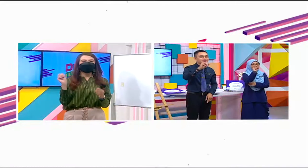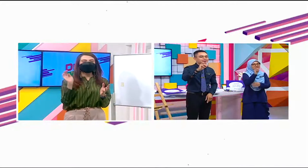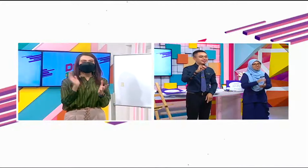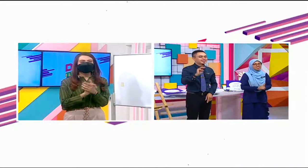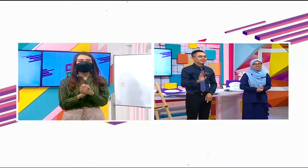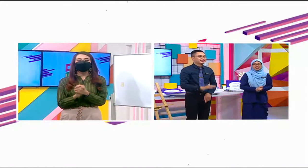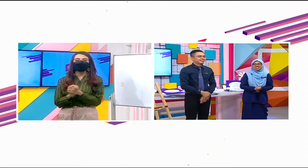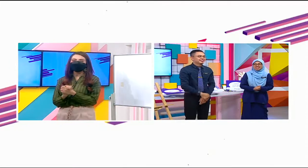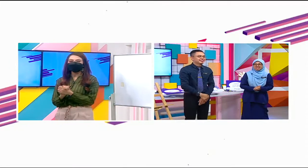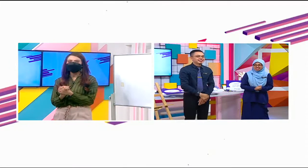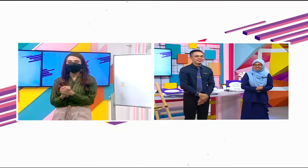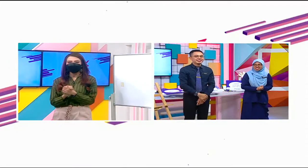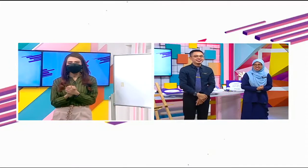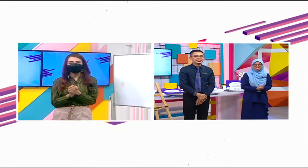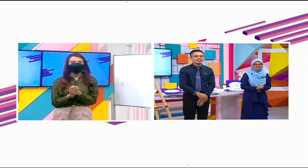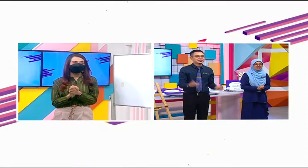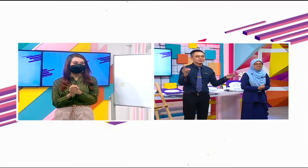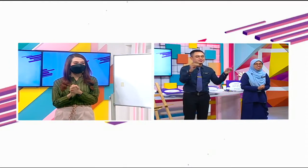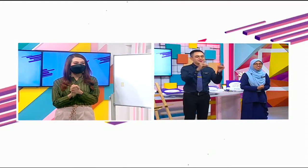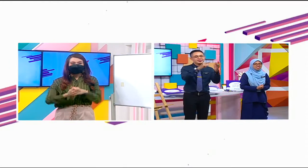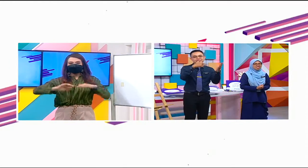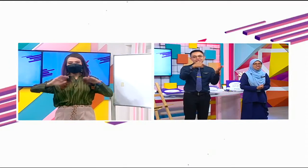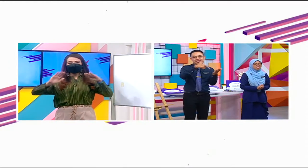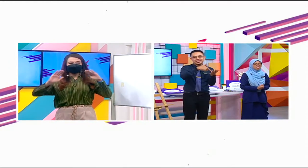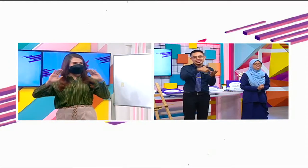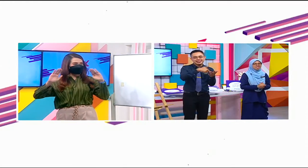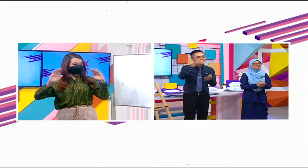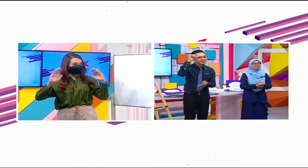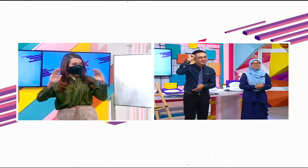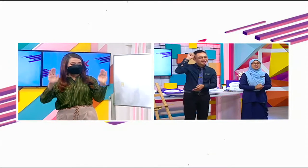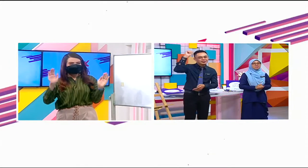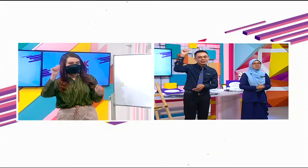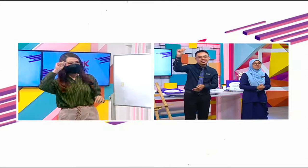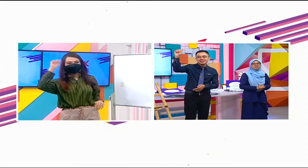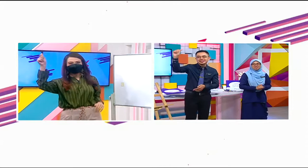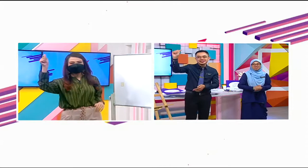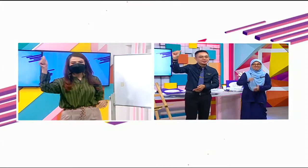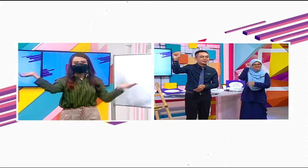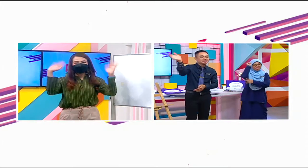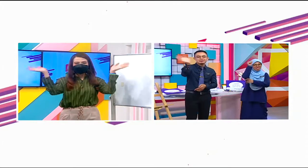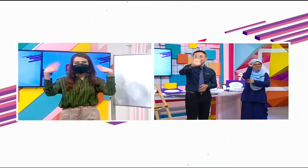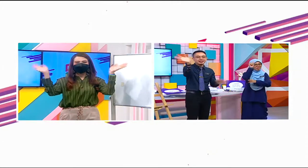bersama dengan Kak Eli Arifin. Kita jumpa lagi insya-Allah. Assalamualaikum. Assalamualaikum. Bye.